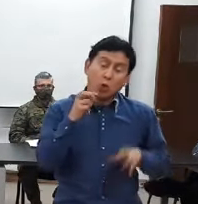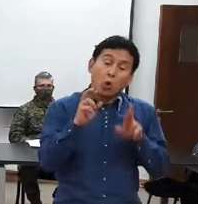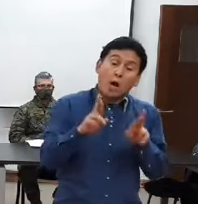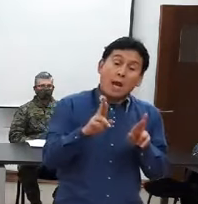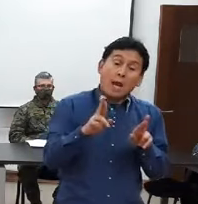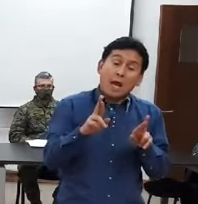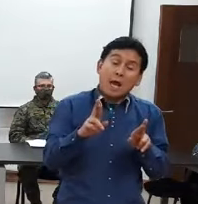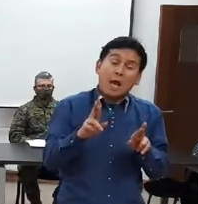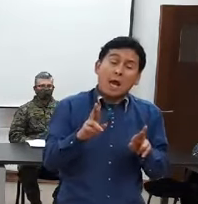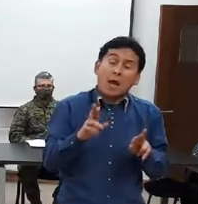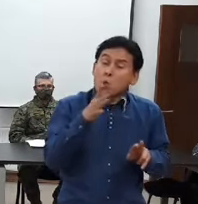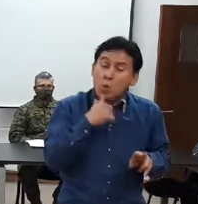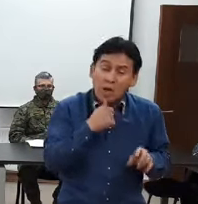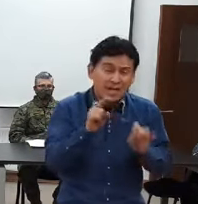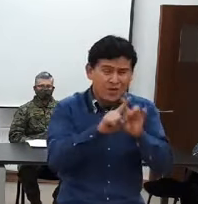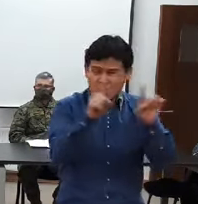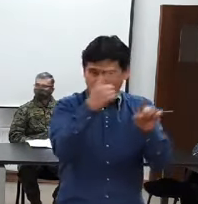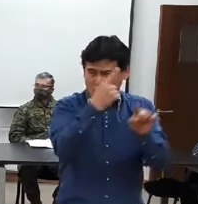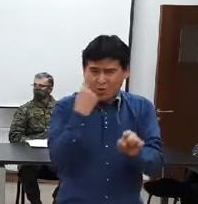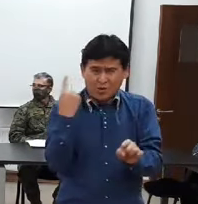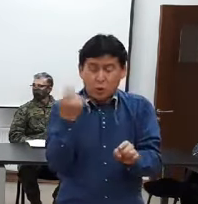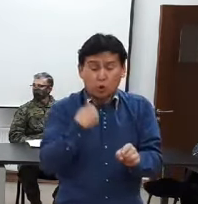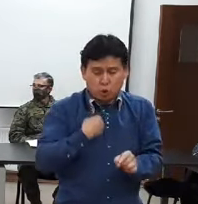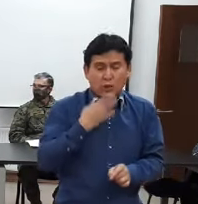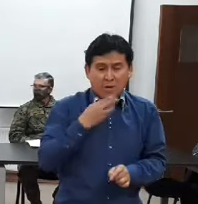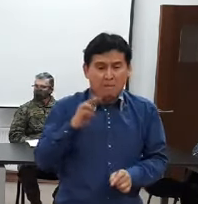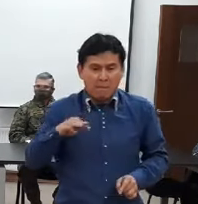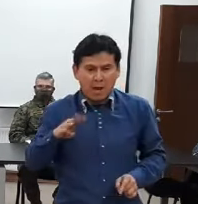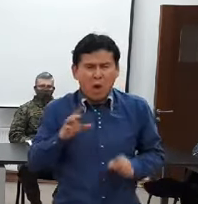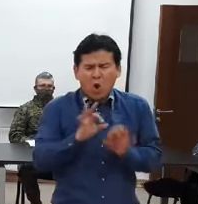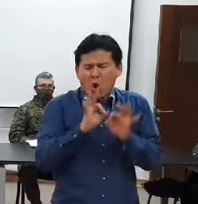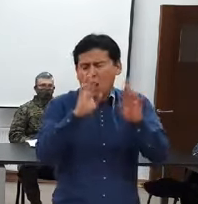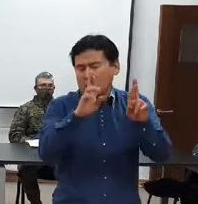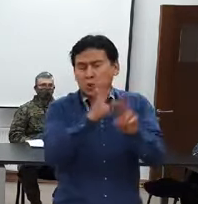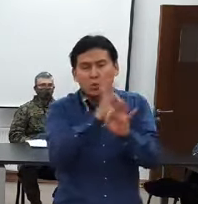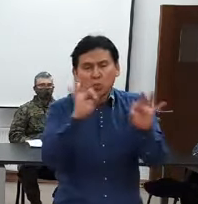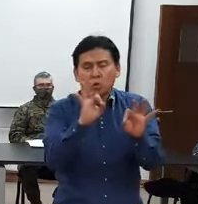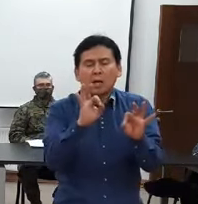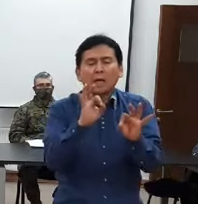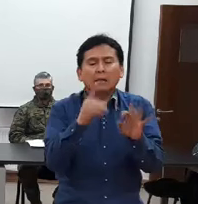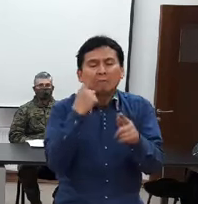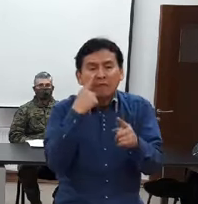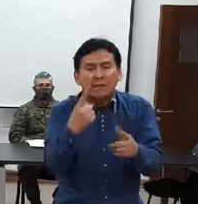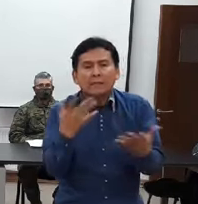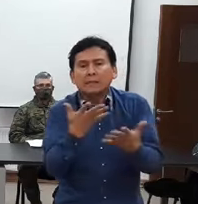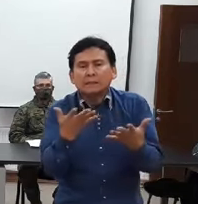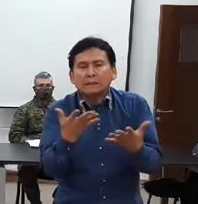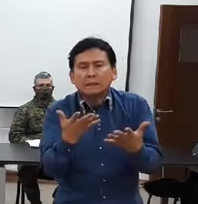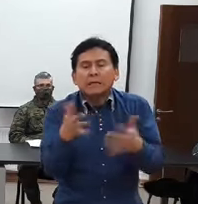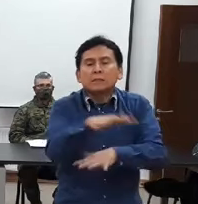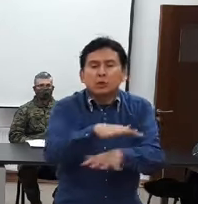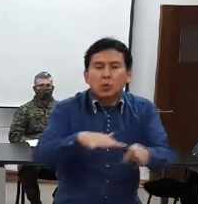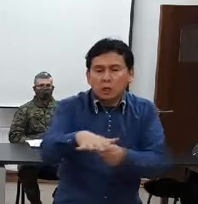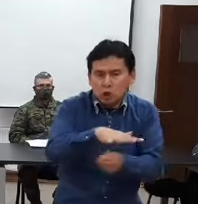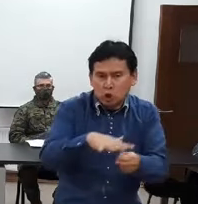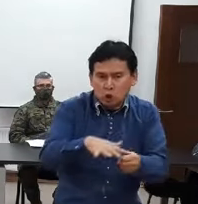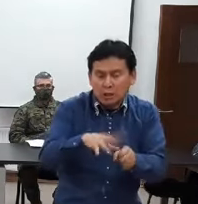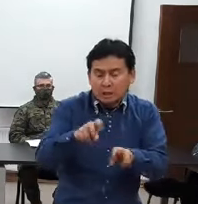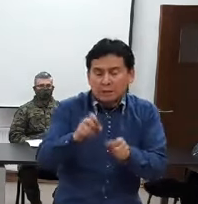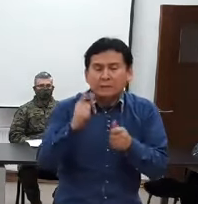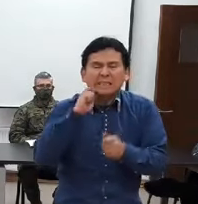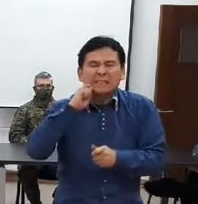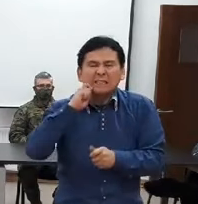ninguno, ninguno de nosotros, y yo soy madre, ojalá ninguno de nosotros tuviéramos que vernos expuestos a la situación que